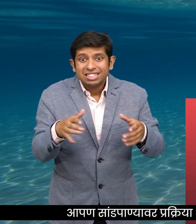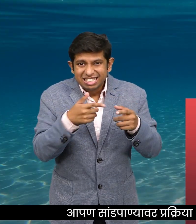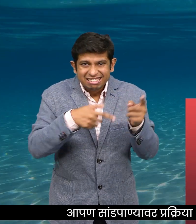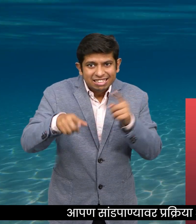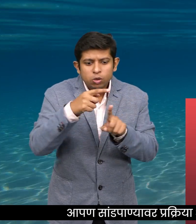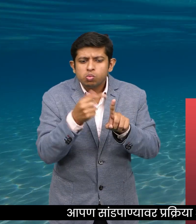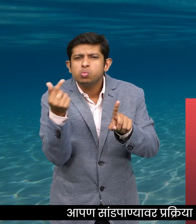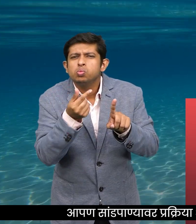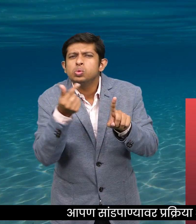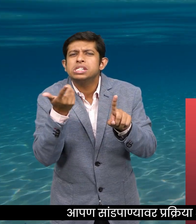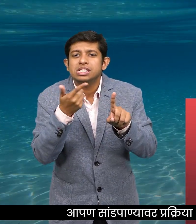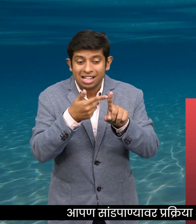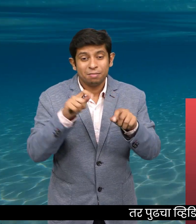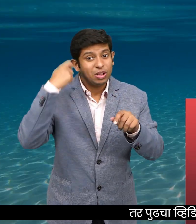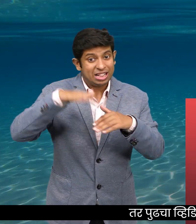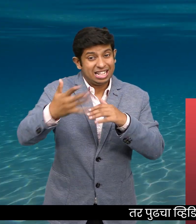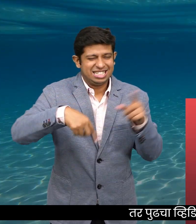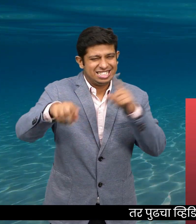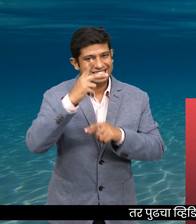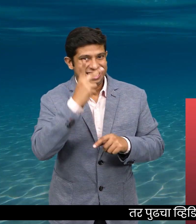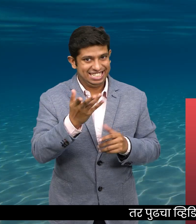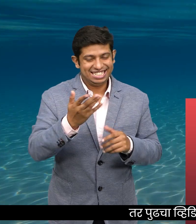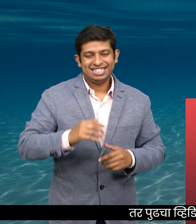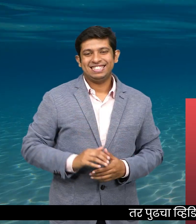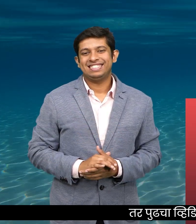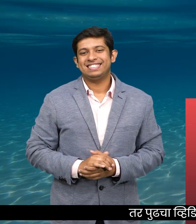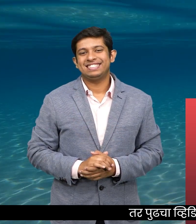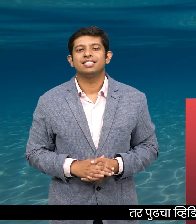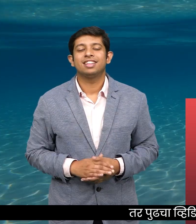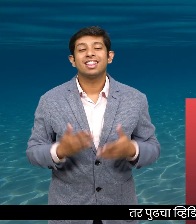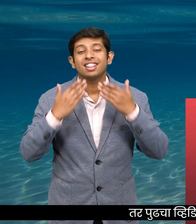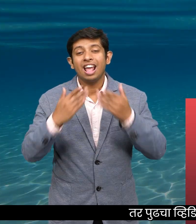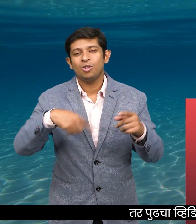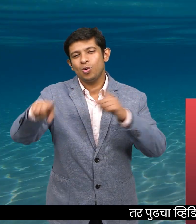केला जातो ते पाहू. तर पुढचा व्हिडिओ लवकर चालू करा.